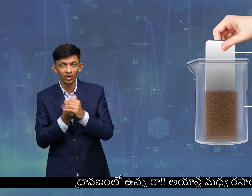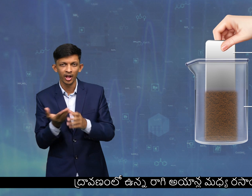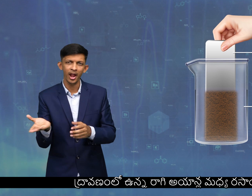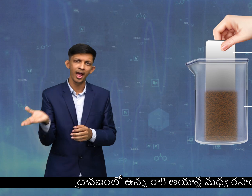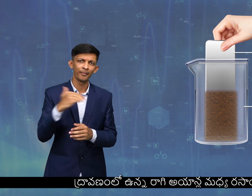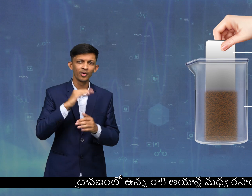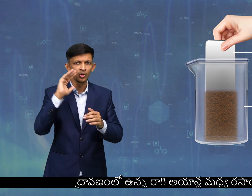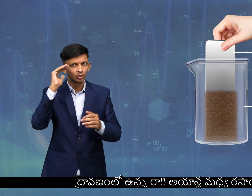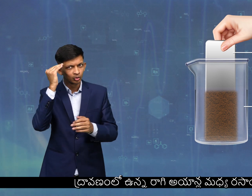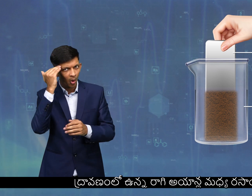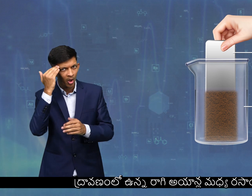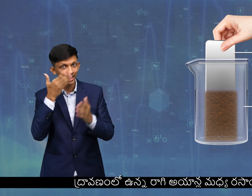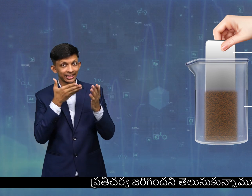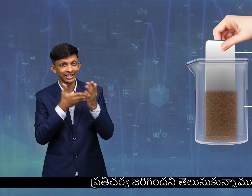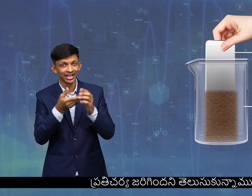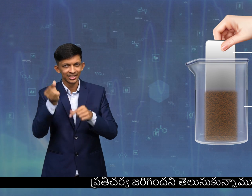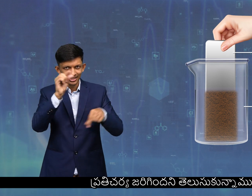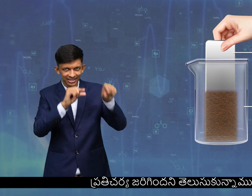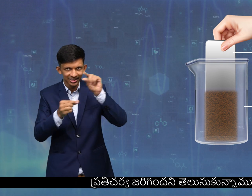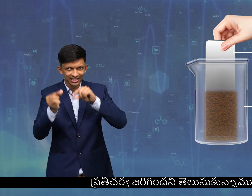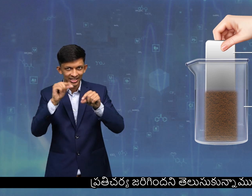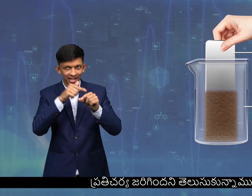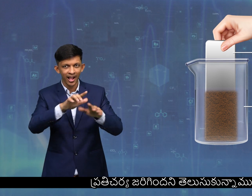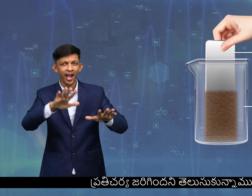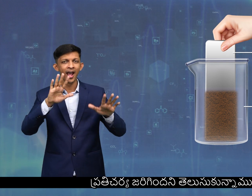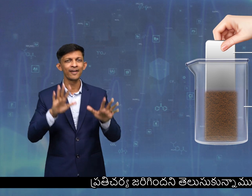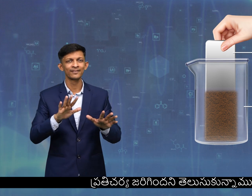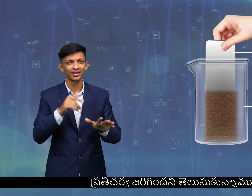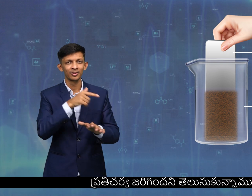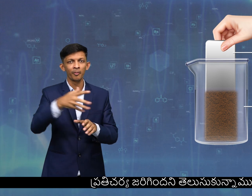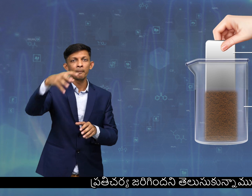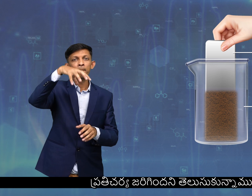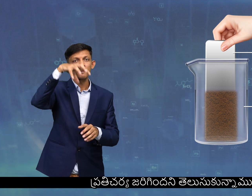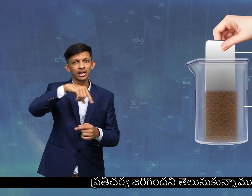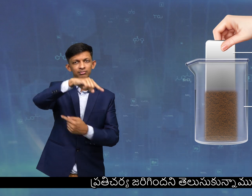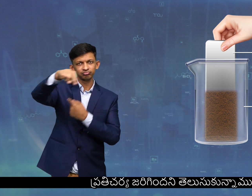అయాన్ల మధ్య రసాయన ప్రతిచర్య జరిగిందని తెలుసుకున్నాము.